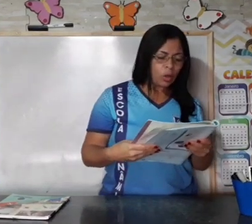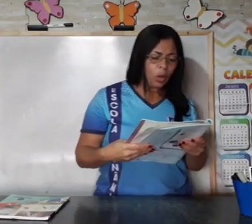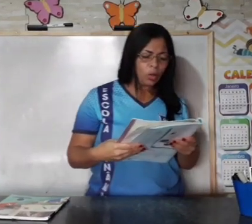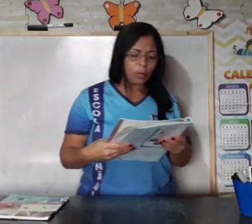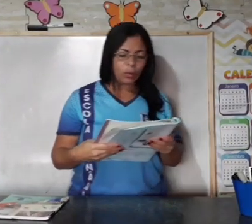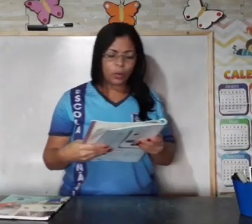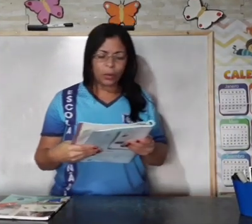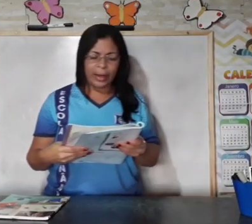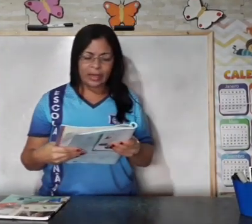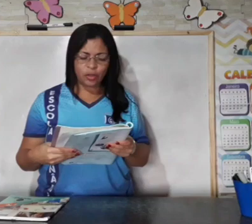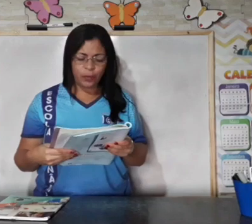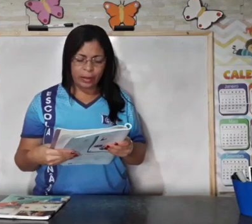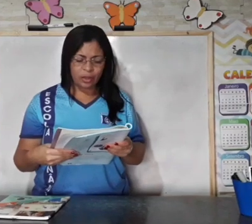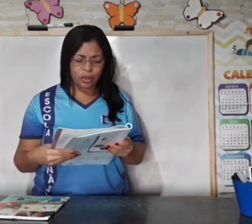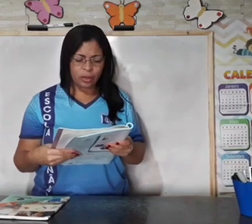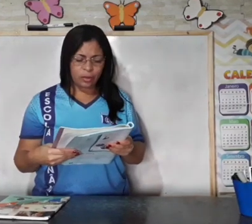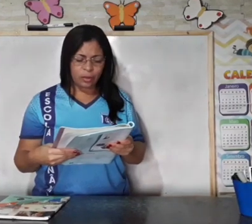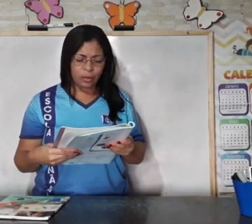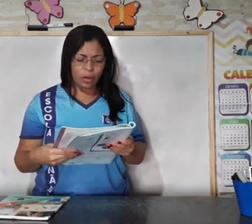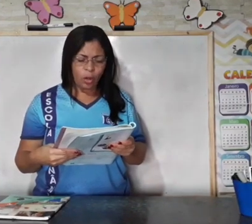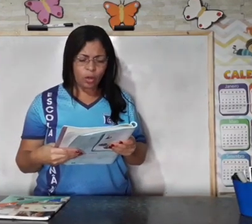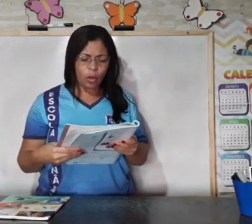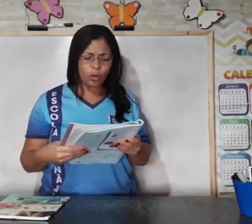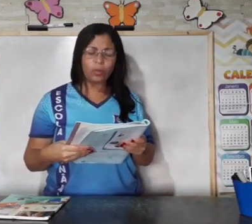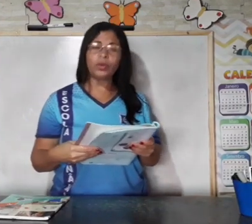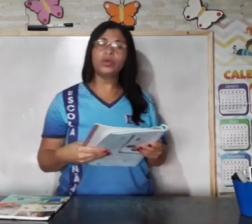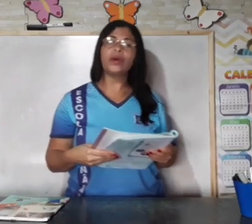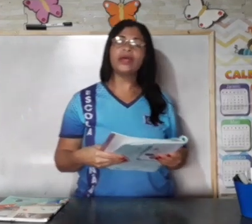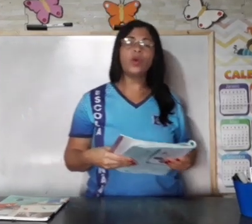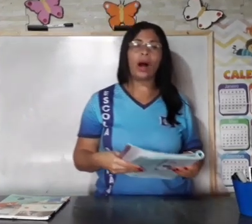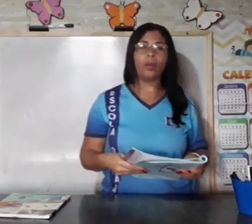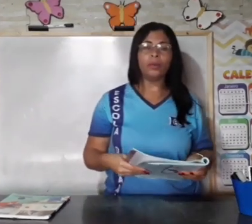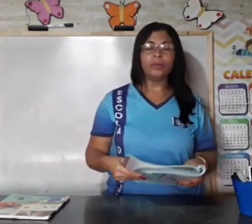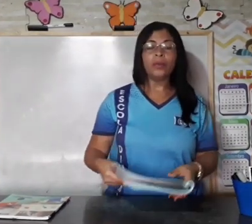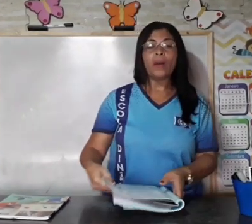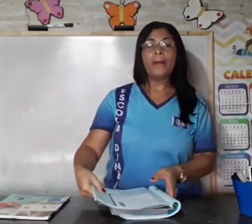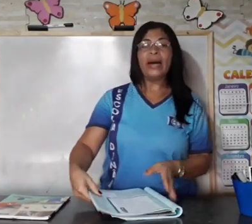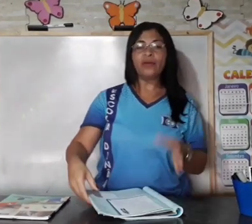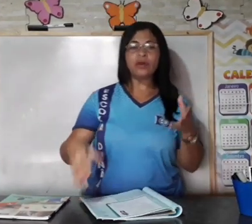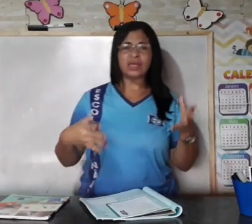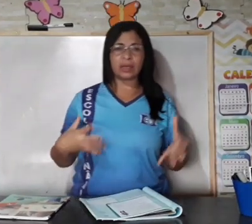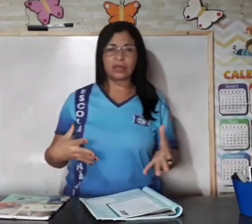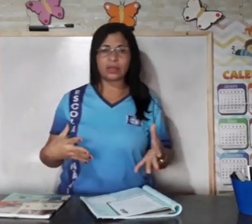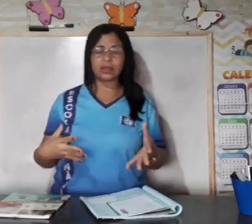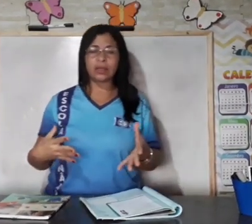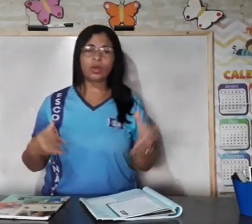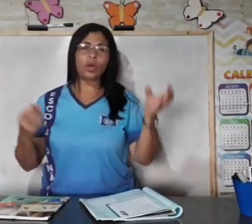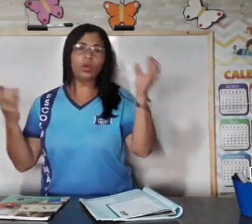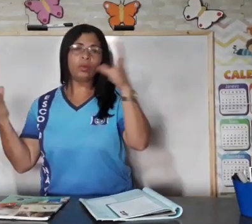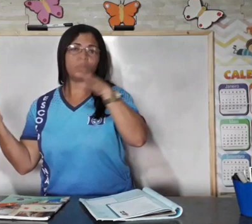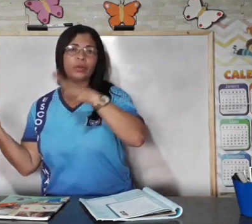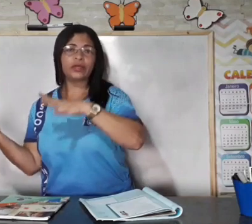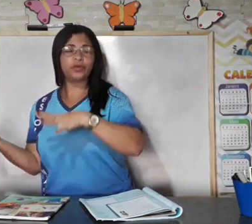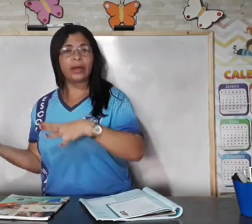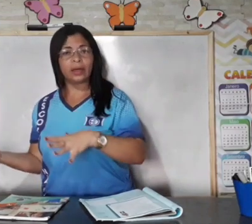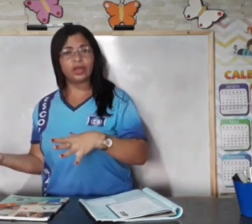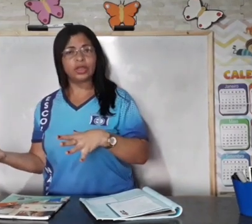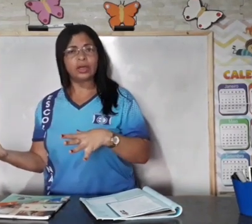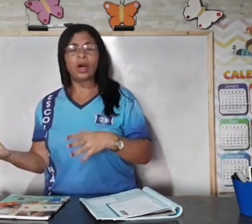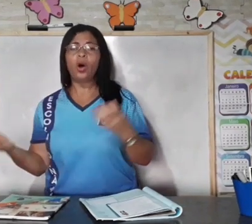Todo mundo é diferente ou todo mundo é igual? Para vocês, todo mundo é diferente ou